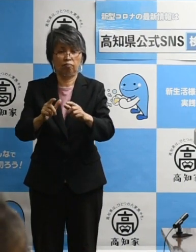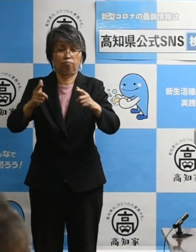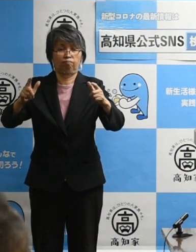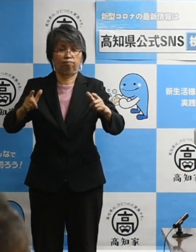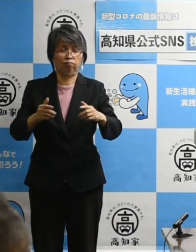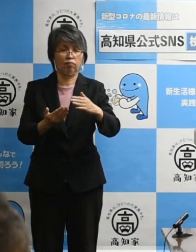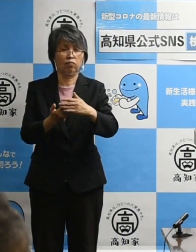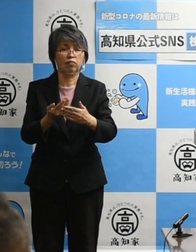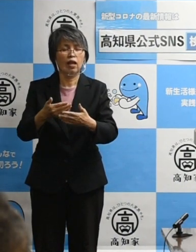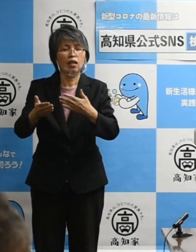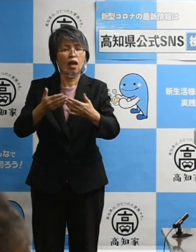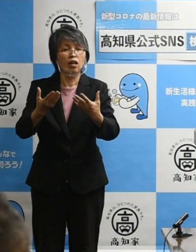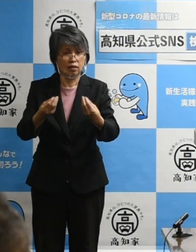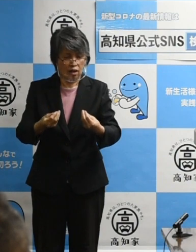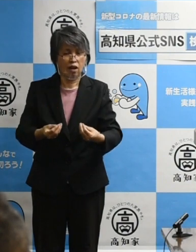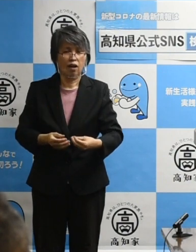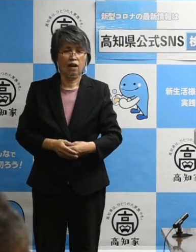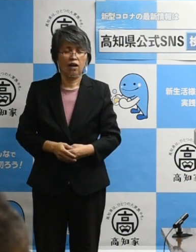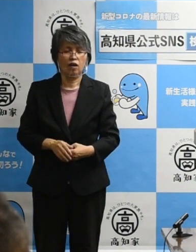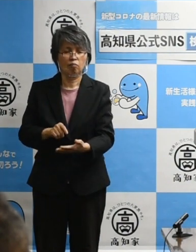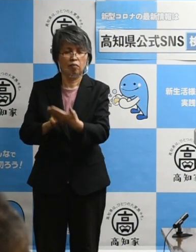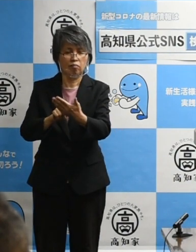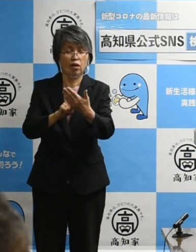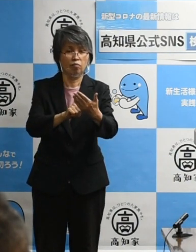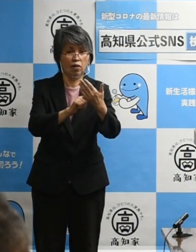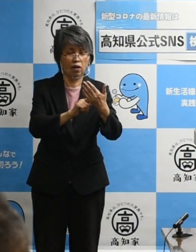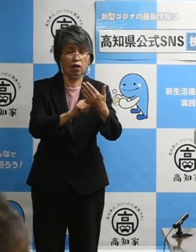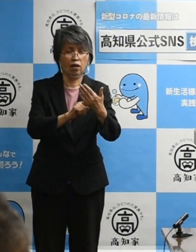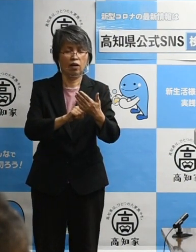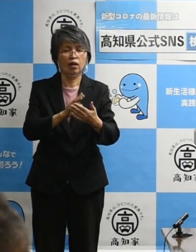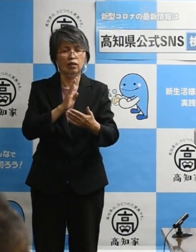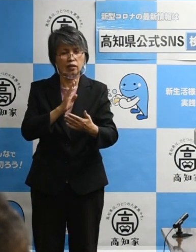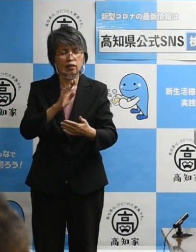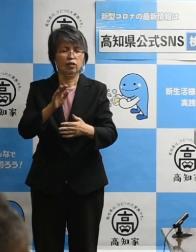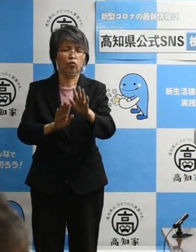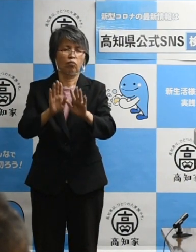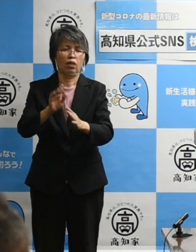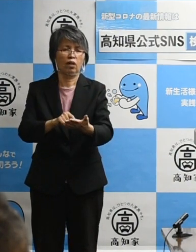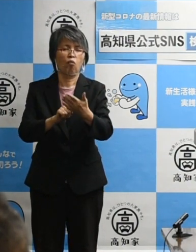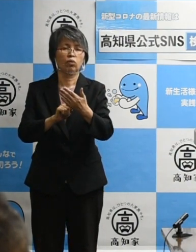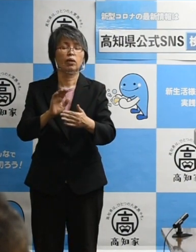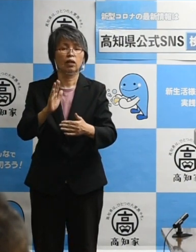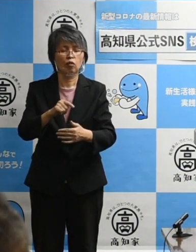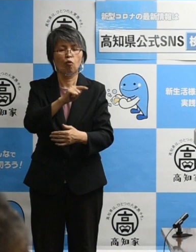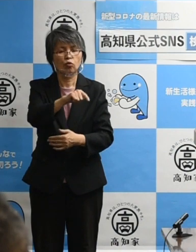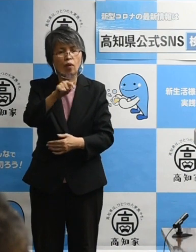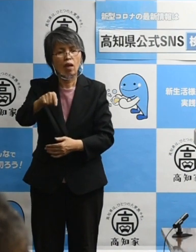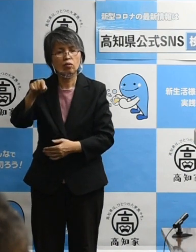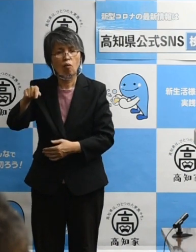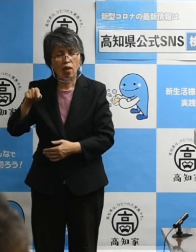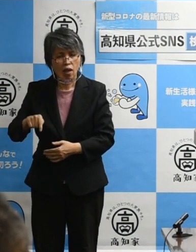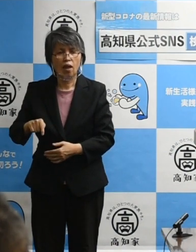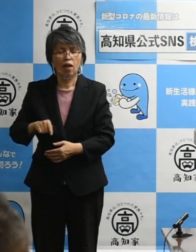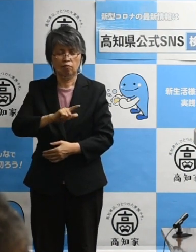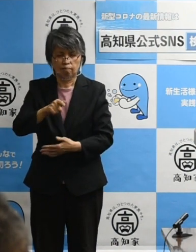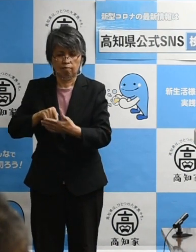者を来ると、感染者が発生するという事態がございましたけれども、それぞれ、い